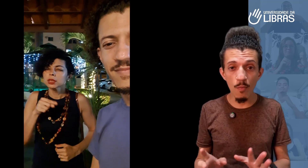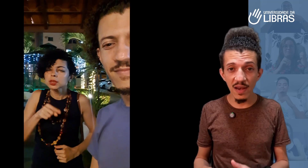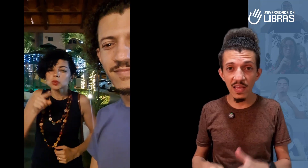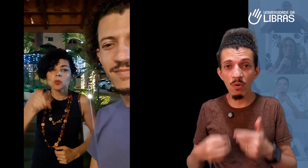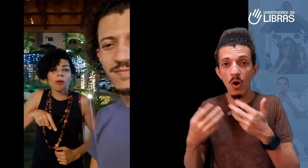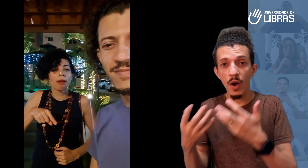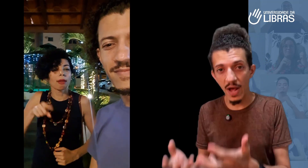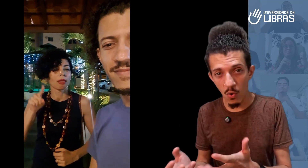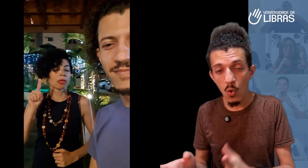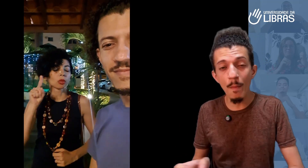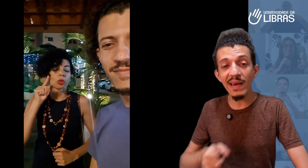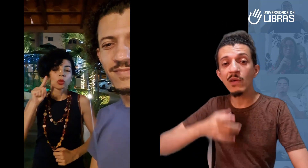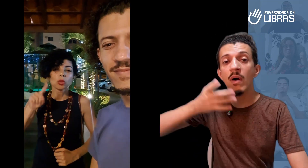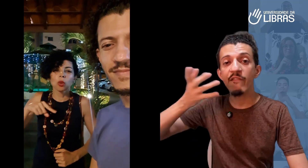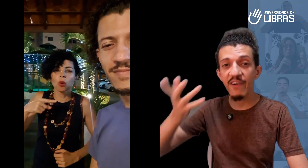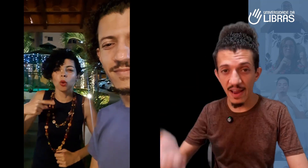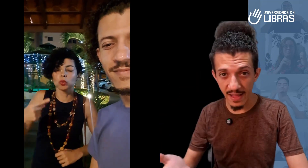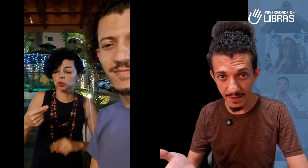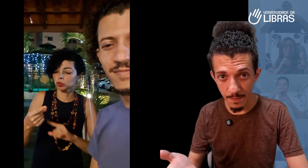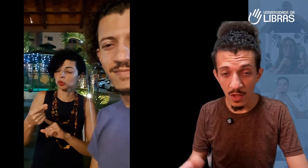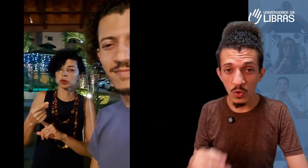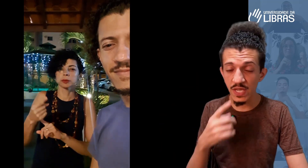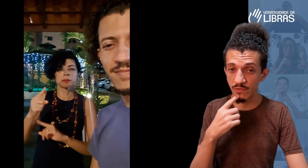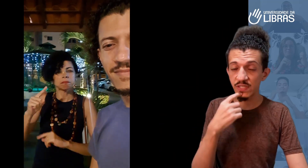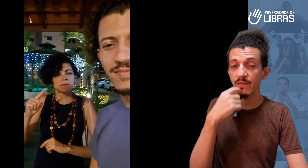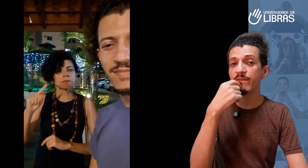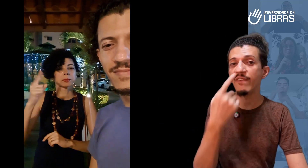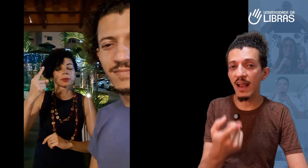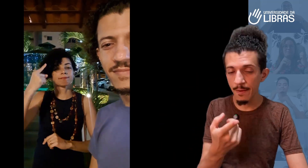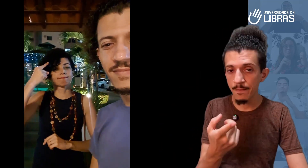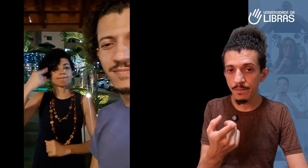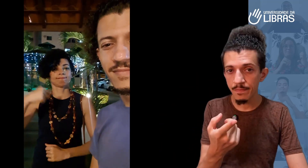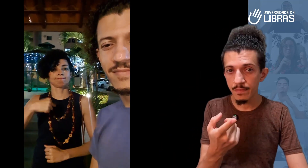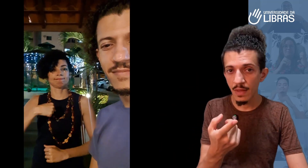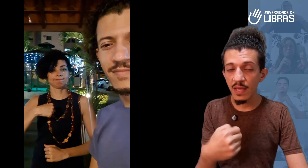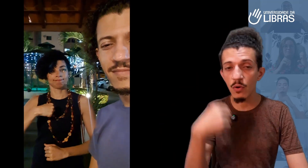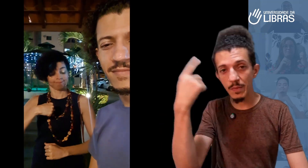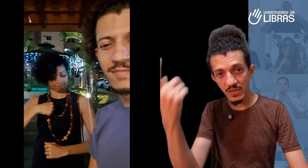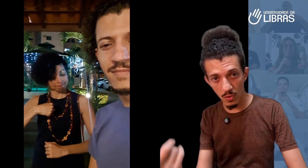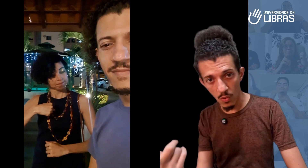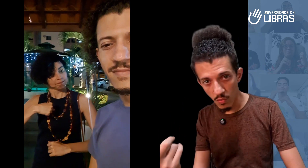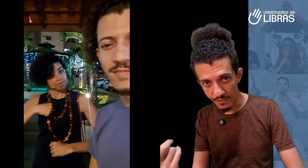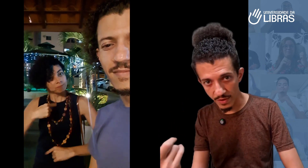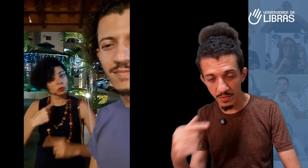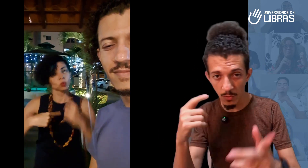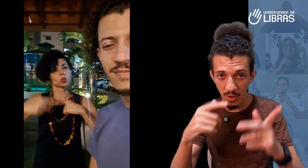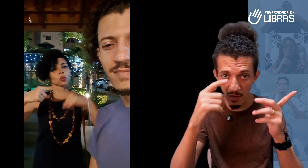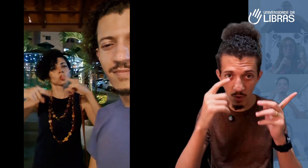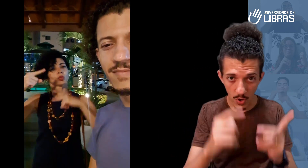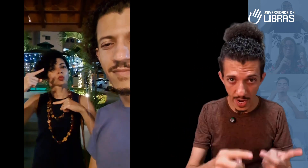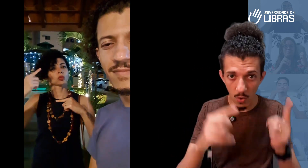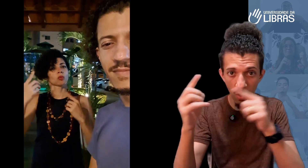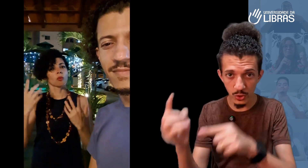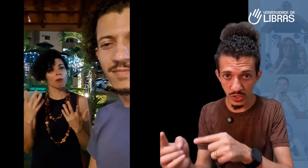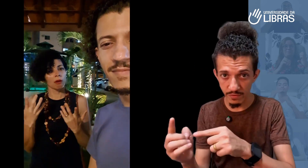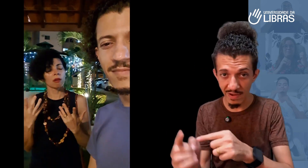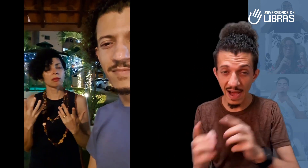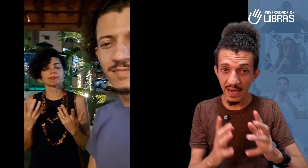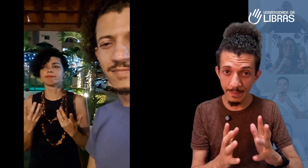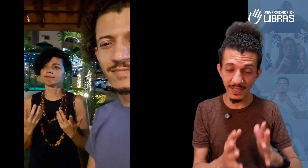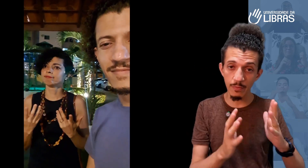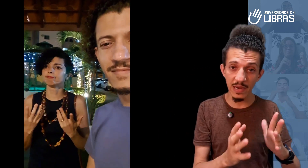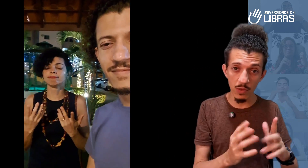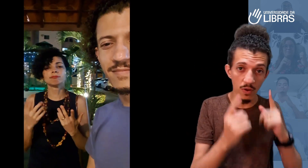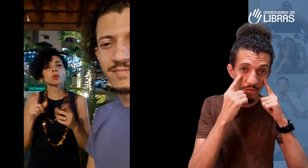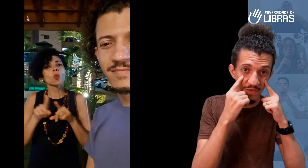é uma língua oral, uma língua falada. Ou seja, você fala e a outra pessoa ouve. Então, é uma língua oral auditiva. A